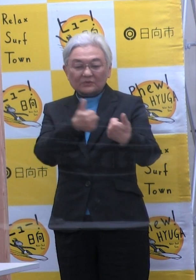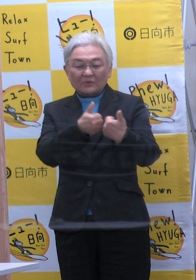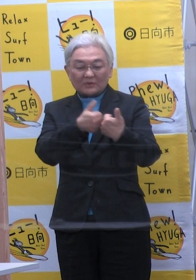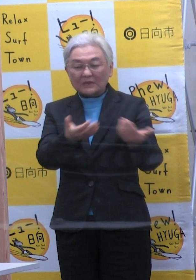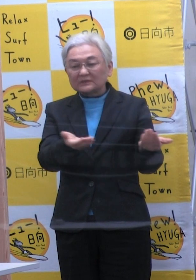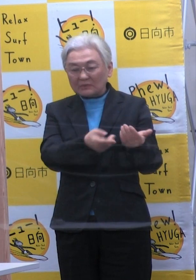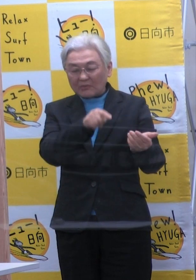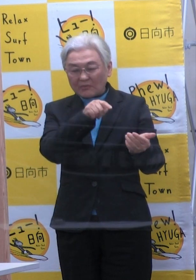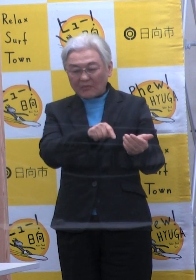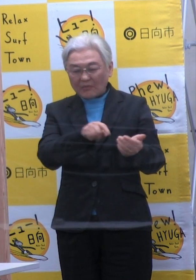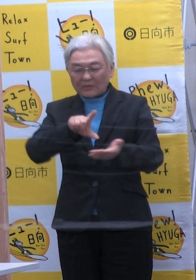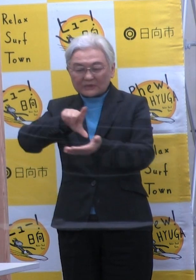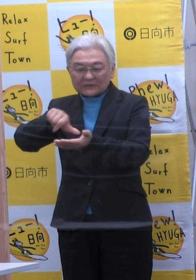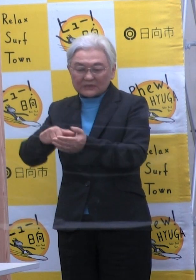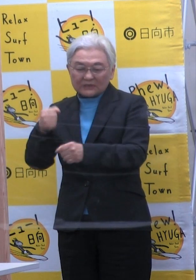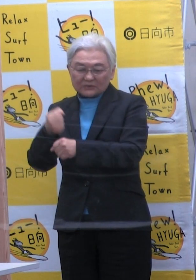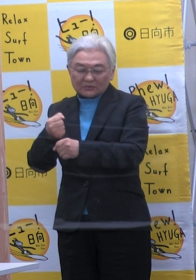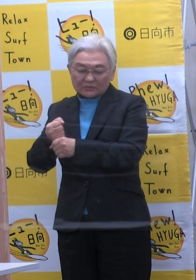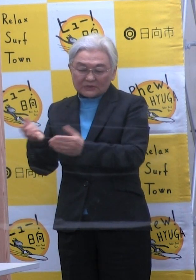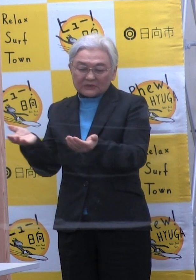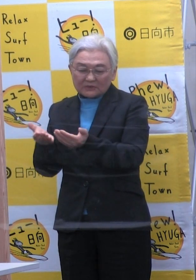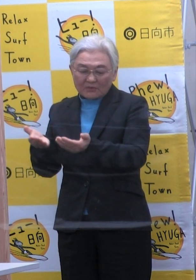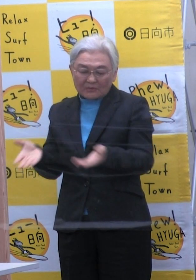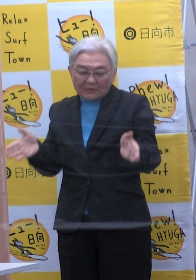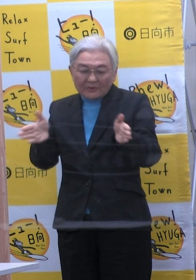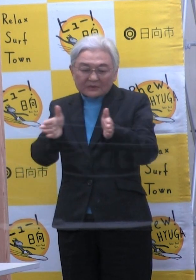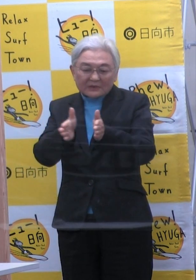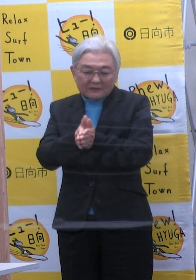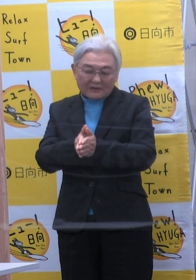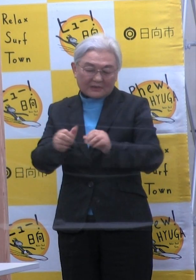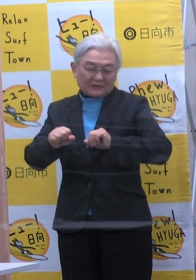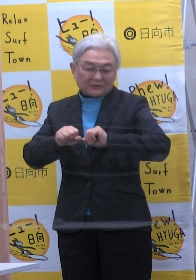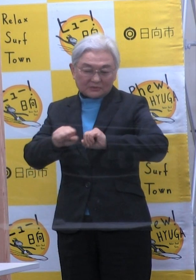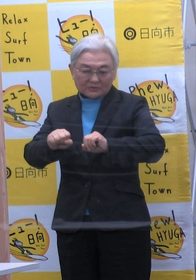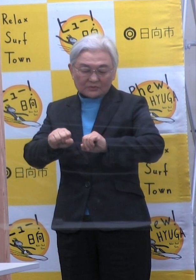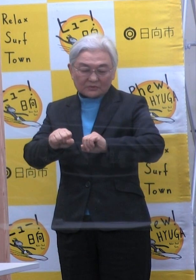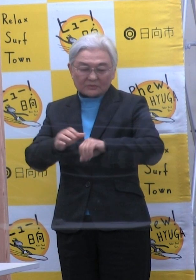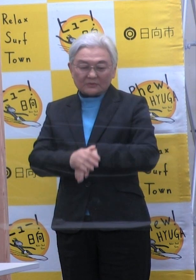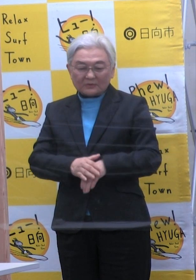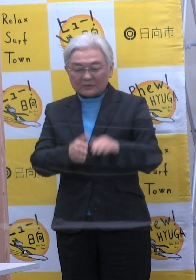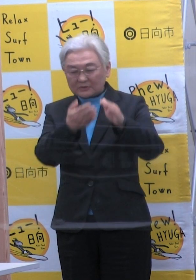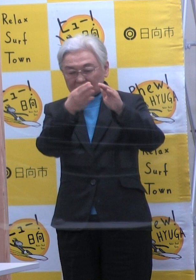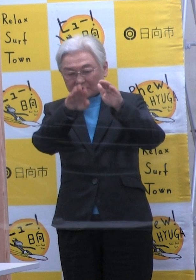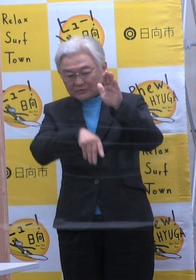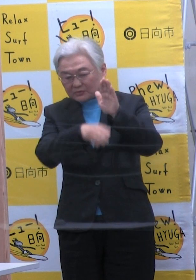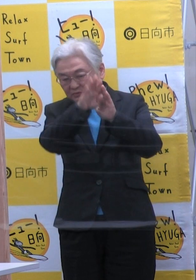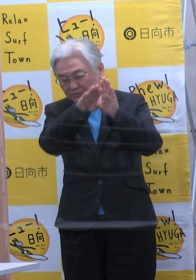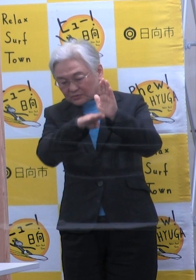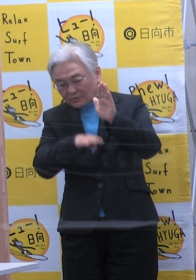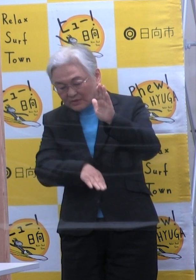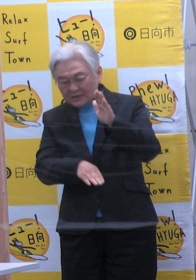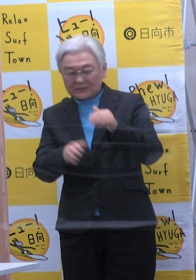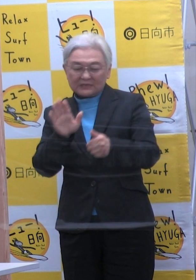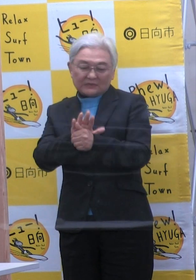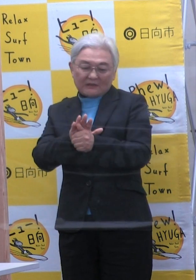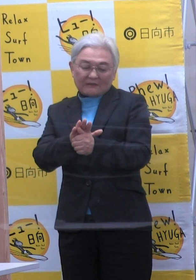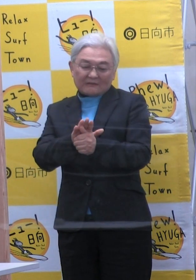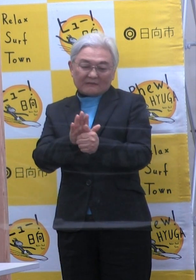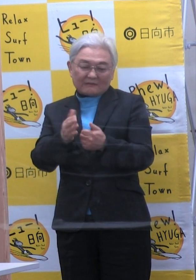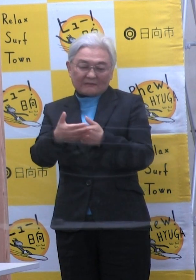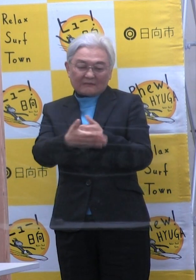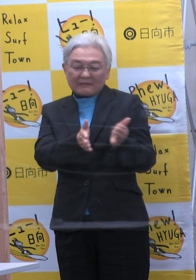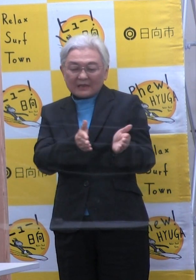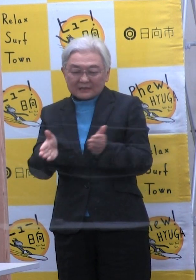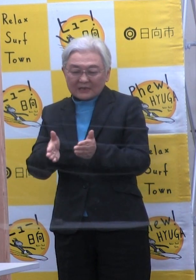や、地域づくり事業を一体的に実施する重層的支援体制整備事業を推進